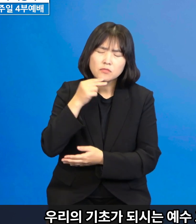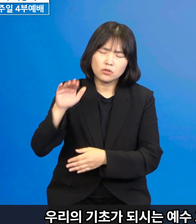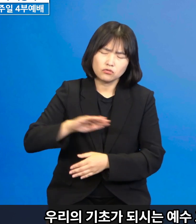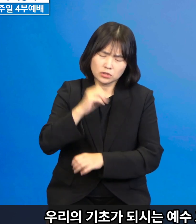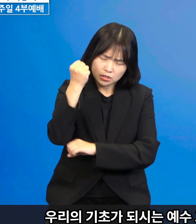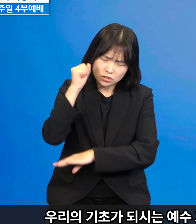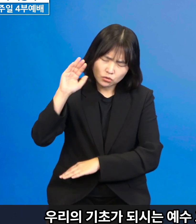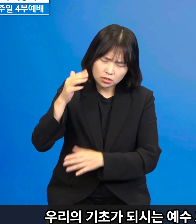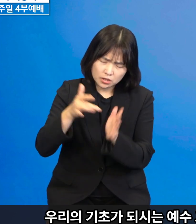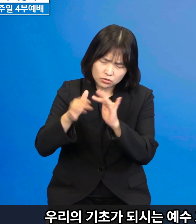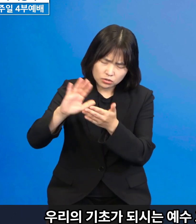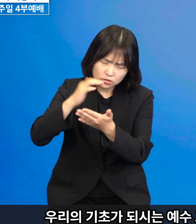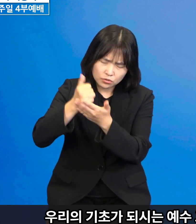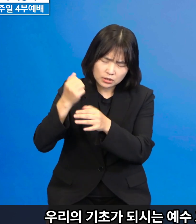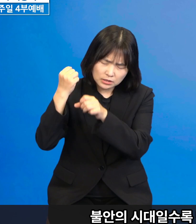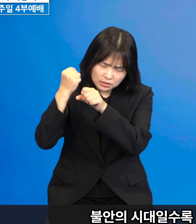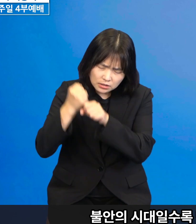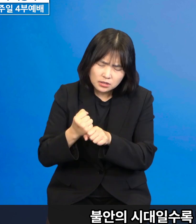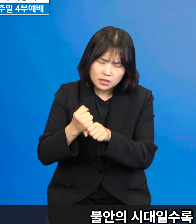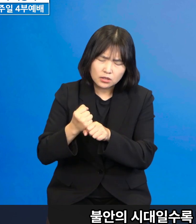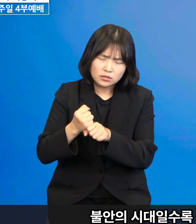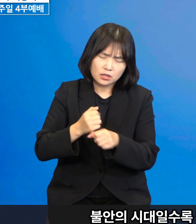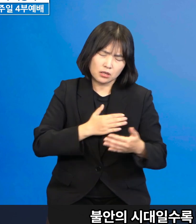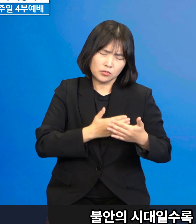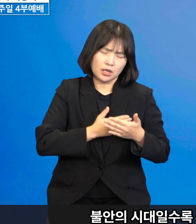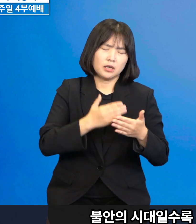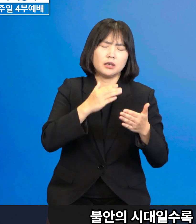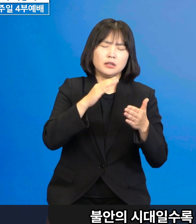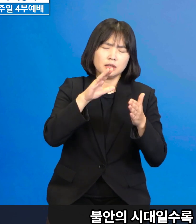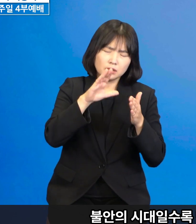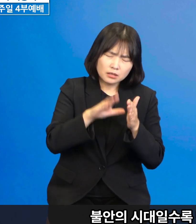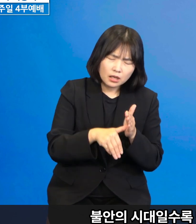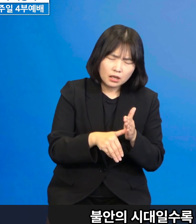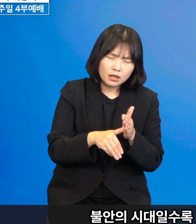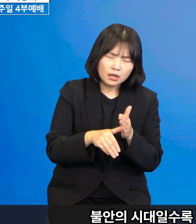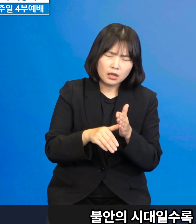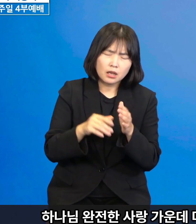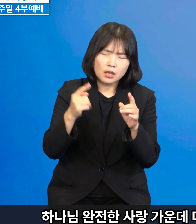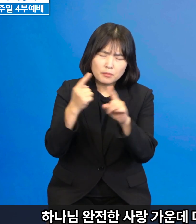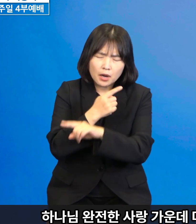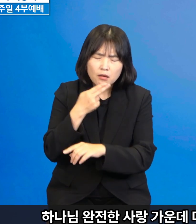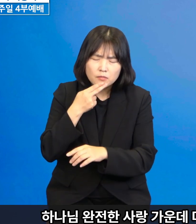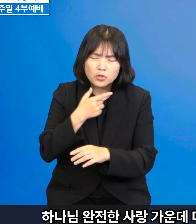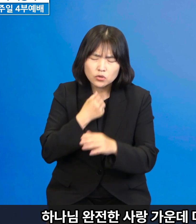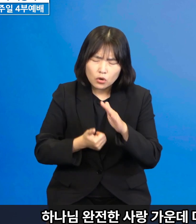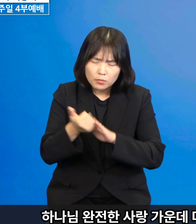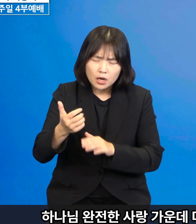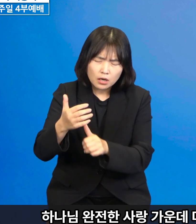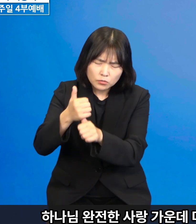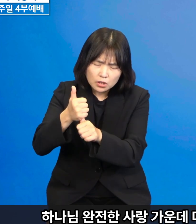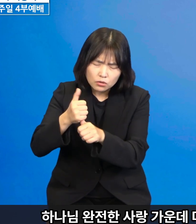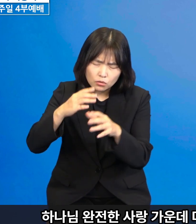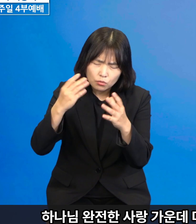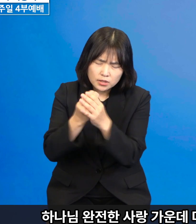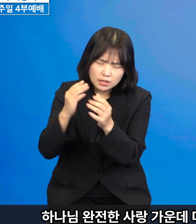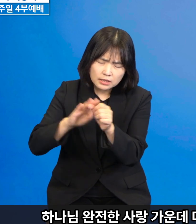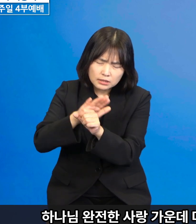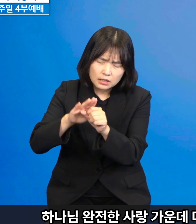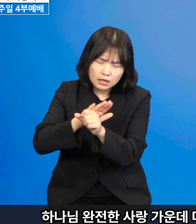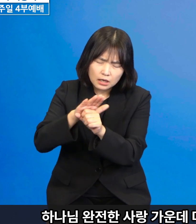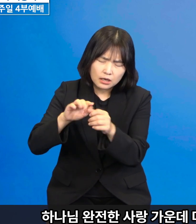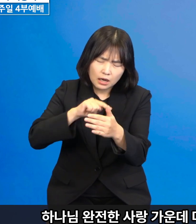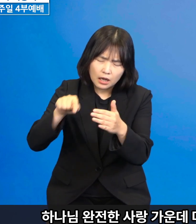예수 그리스도를 의지하며 나아가오니 불안의 시대일수록 변치 않는 소망을 붙잡고 하나님 완전한 사랑 가운데